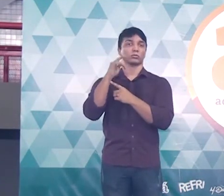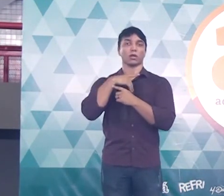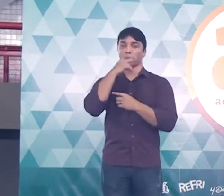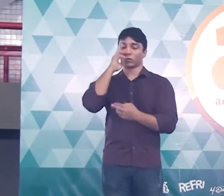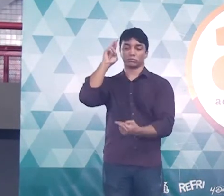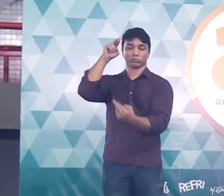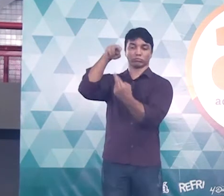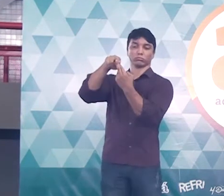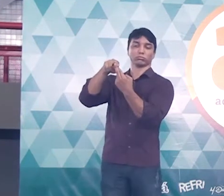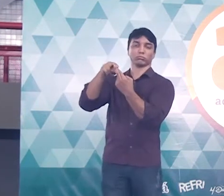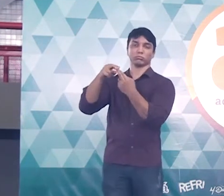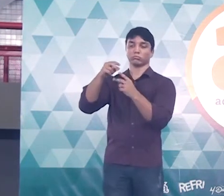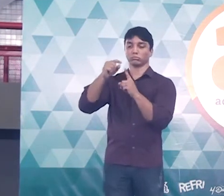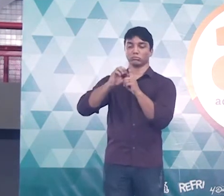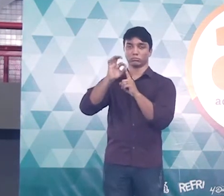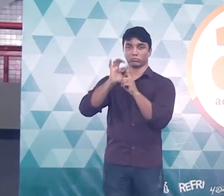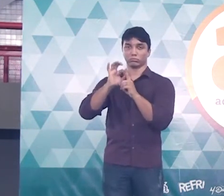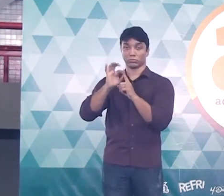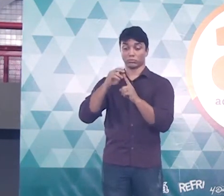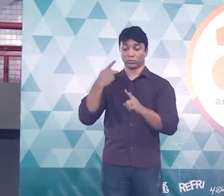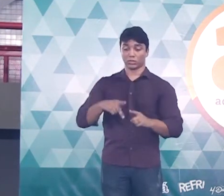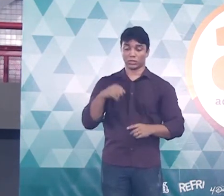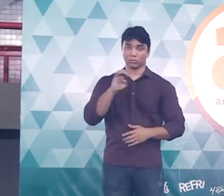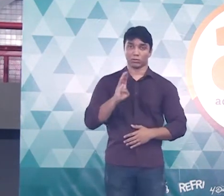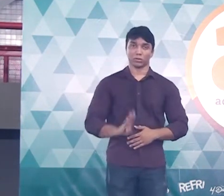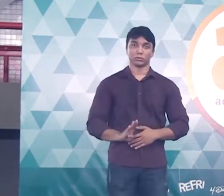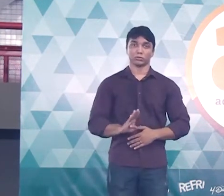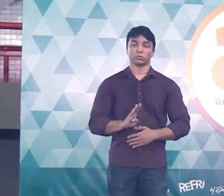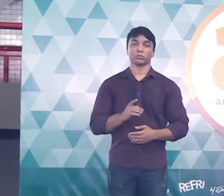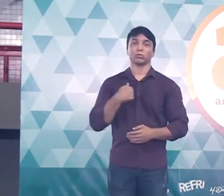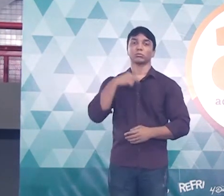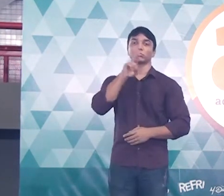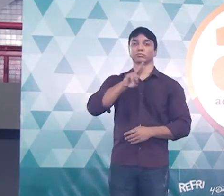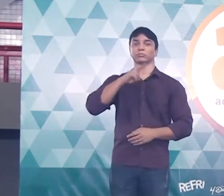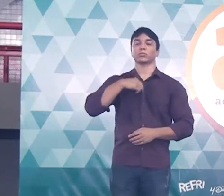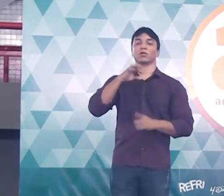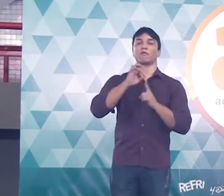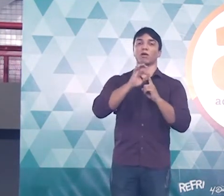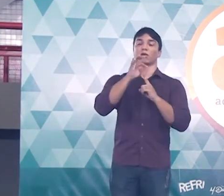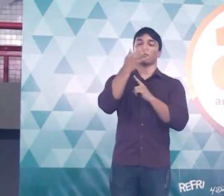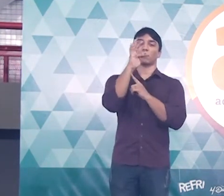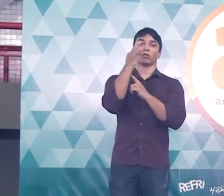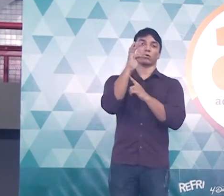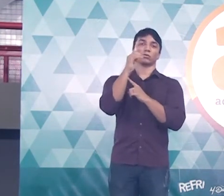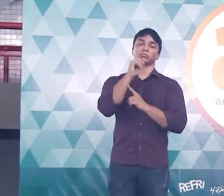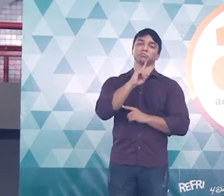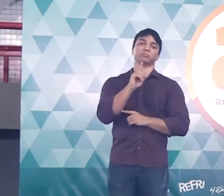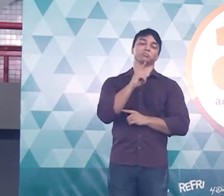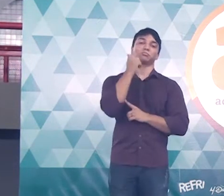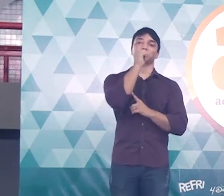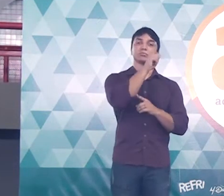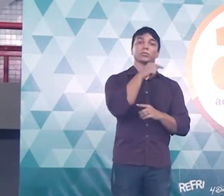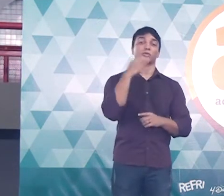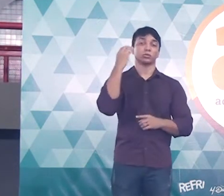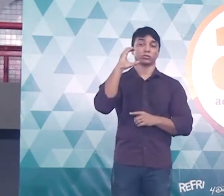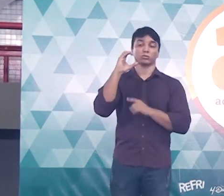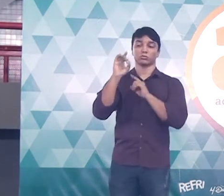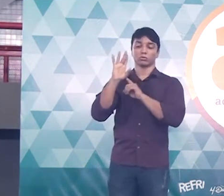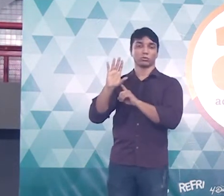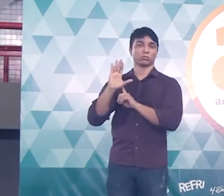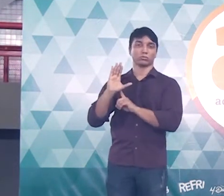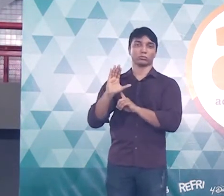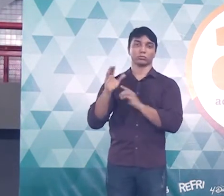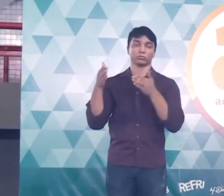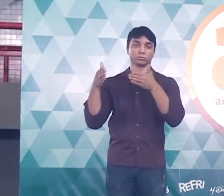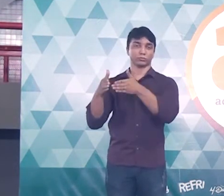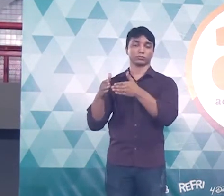referência. Porque aqui no Brasil, nós não usamos a escala Fahrenheit. Então, a escala Fahrenheit ela é